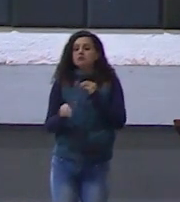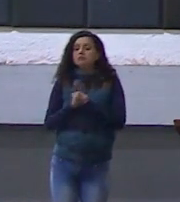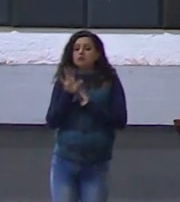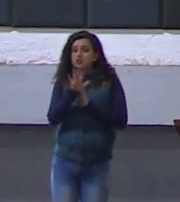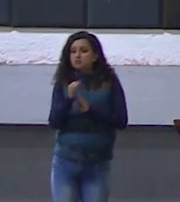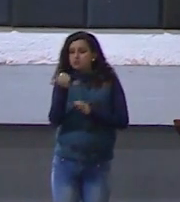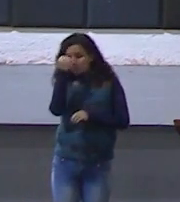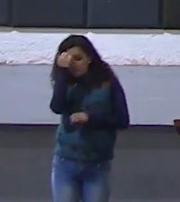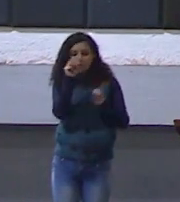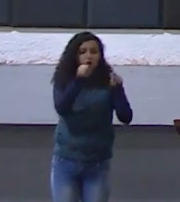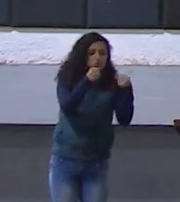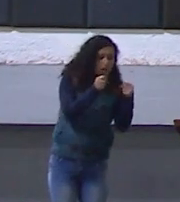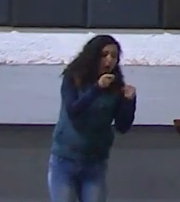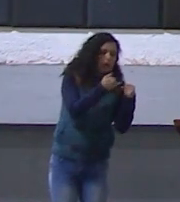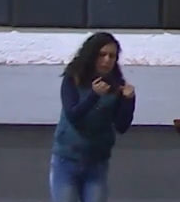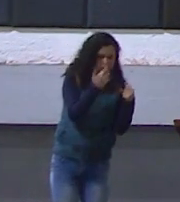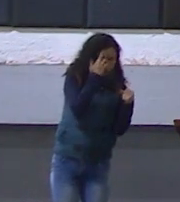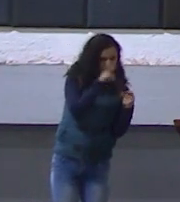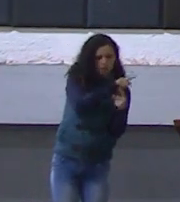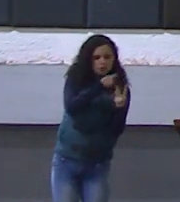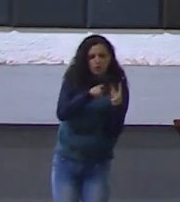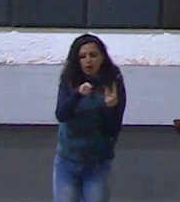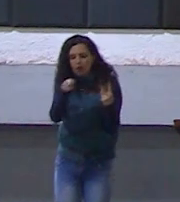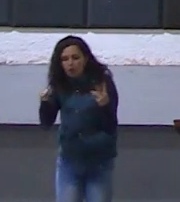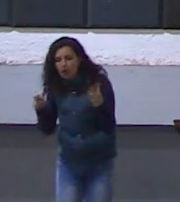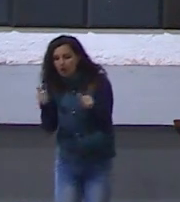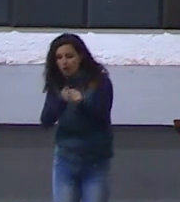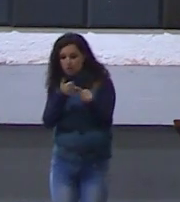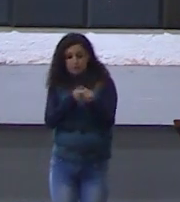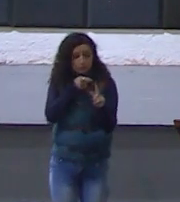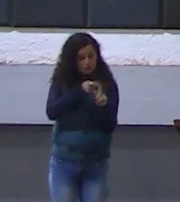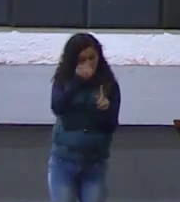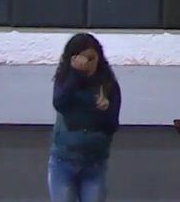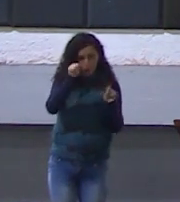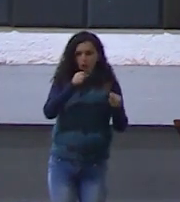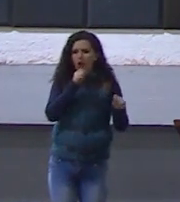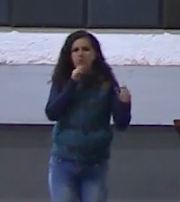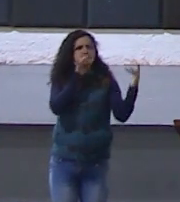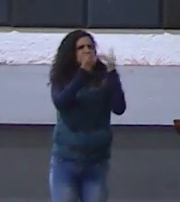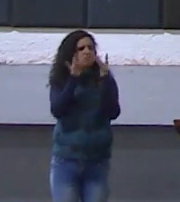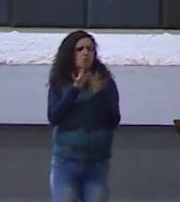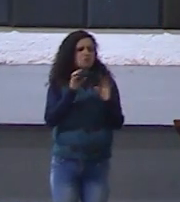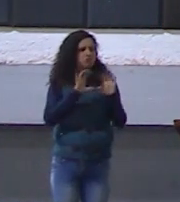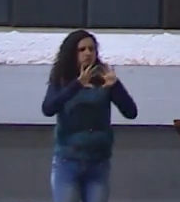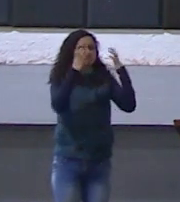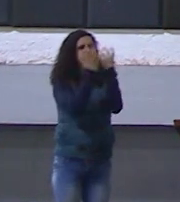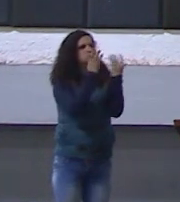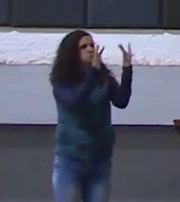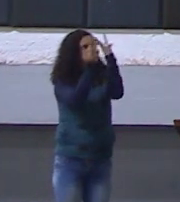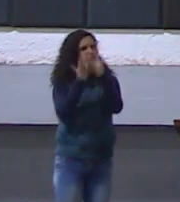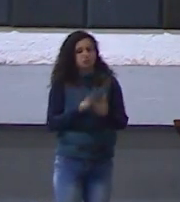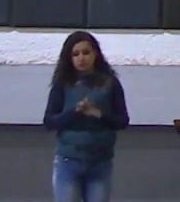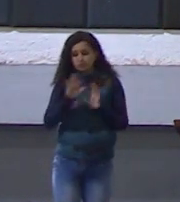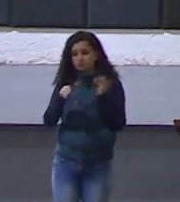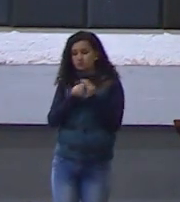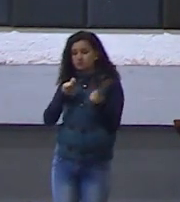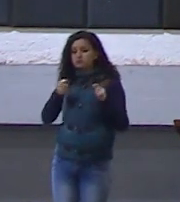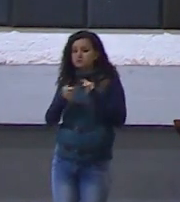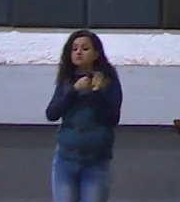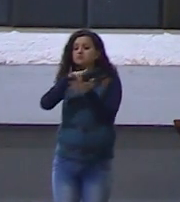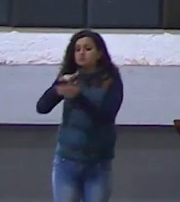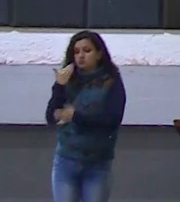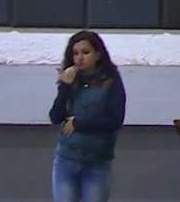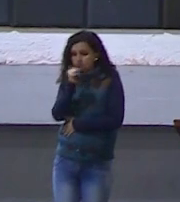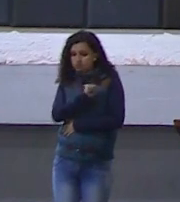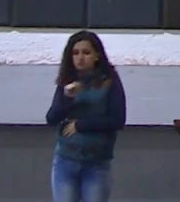profesor de motricidad había un responsable y ese profesor podía comunicarse con el mundo cambio la participación de las